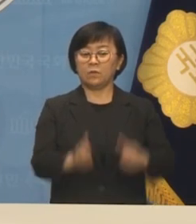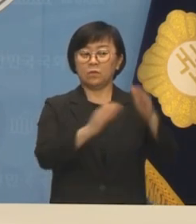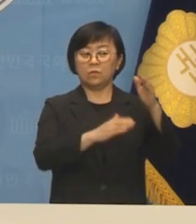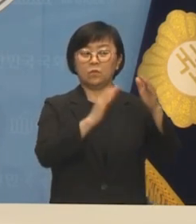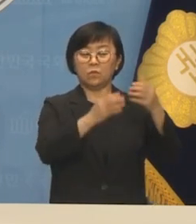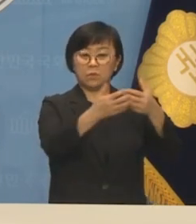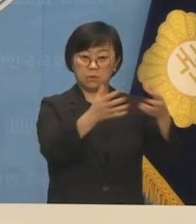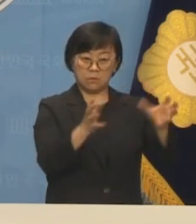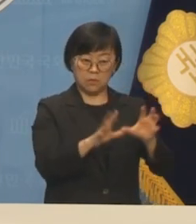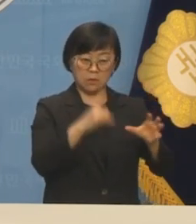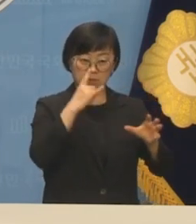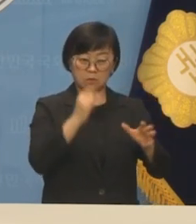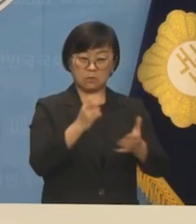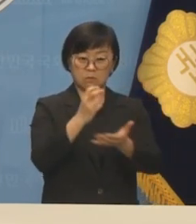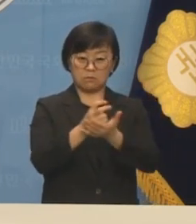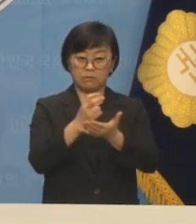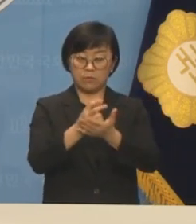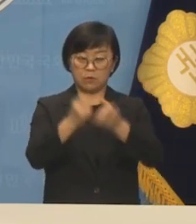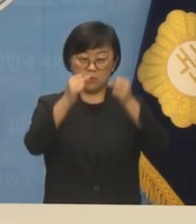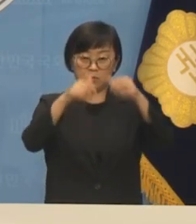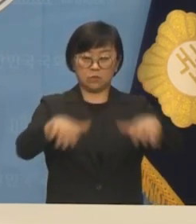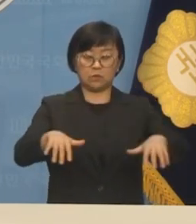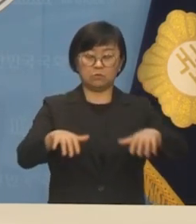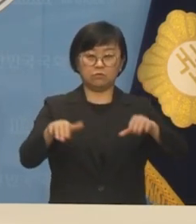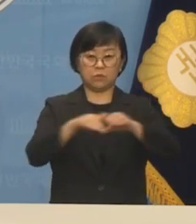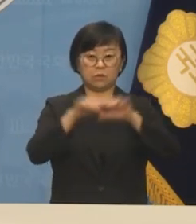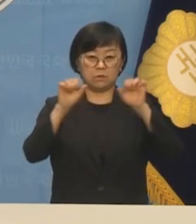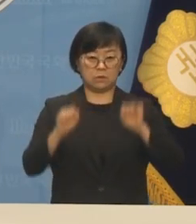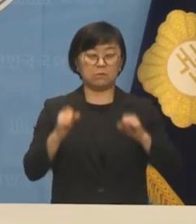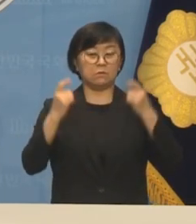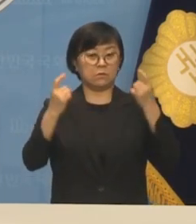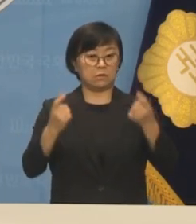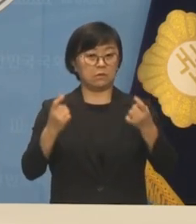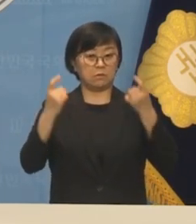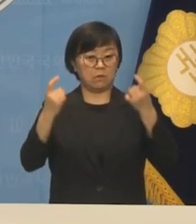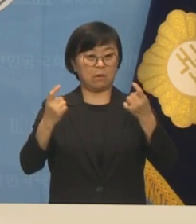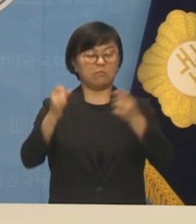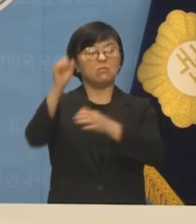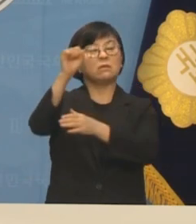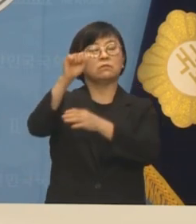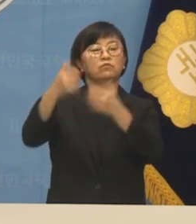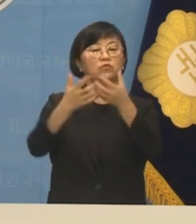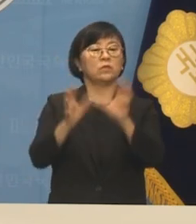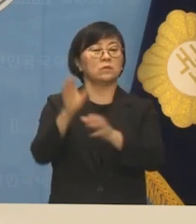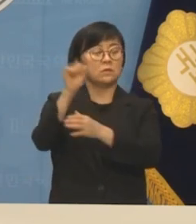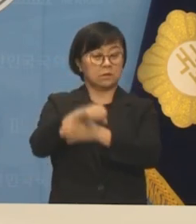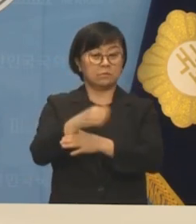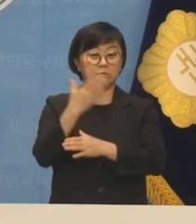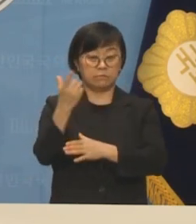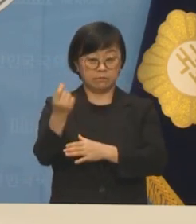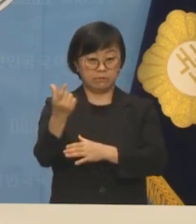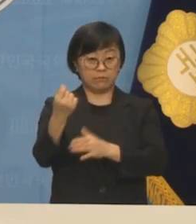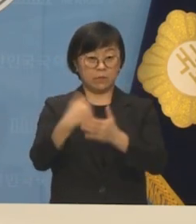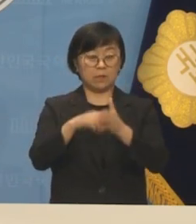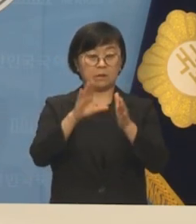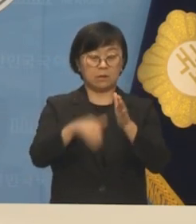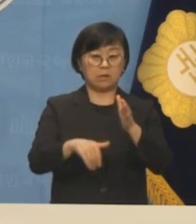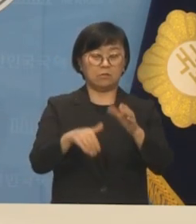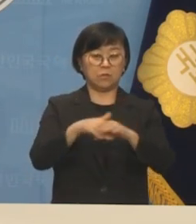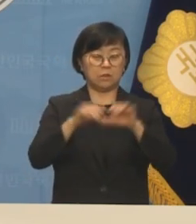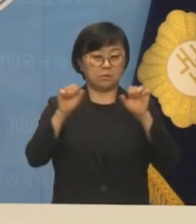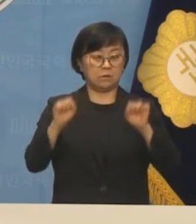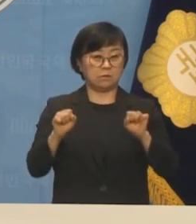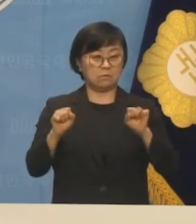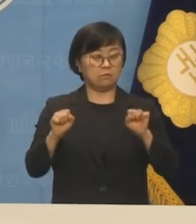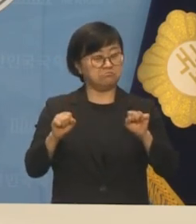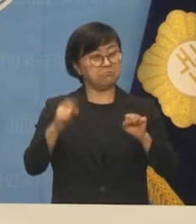공공기관의 정관 및 규정은 주무부처인 문체부의 승인이 있어야 완료하는데 당시 문체부에서도